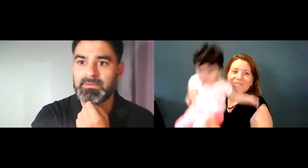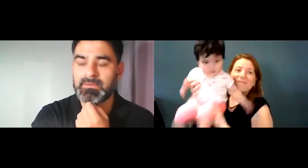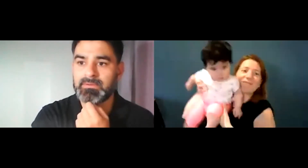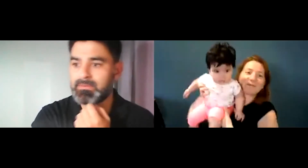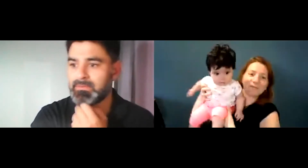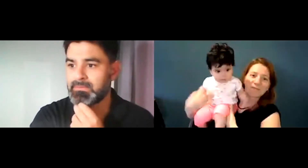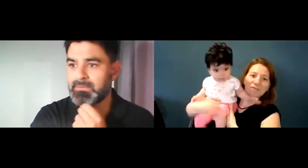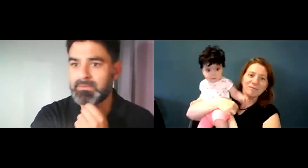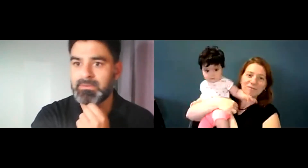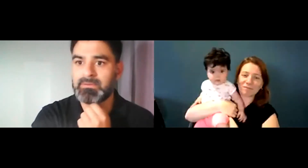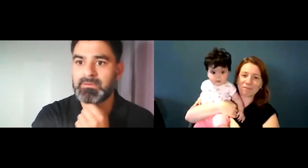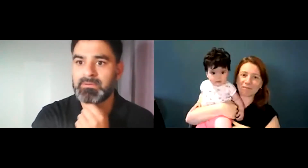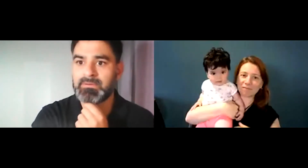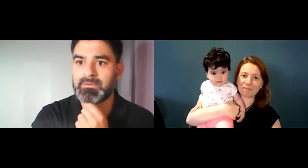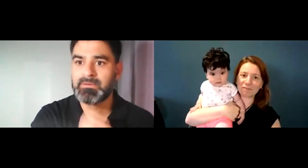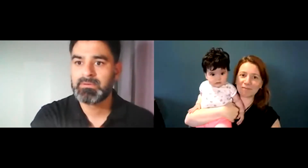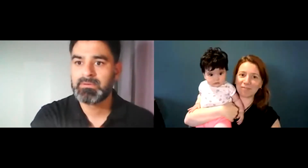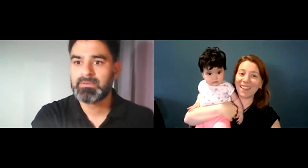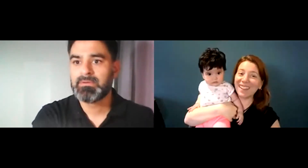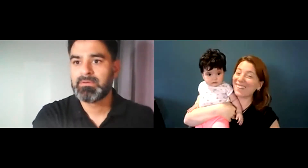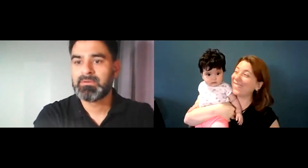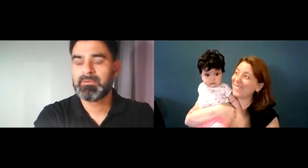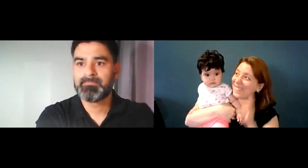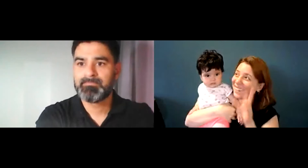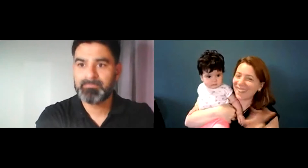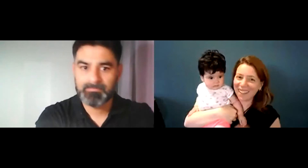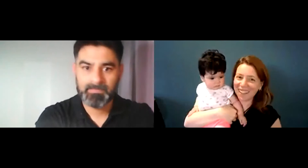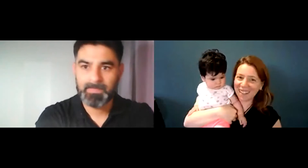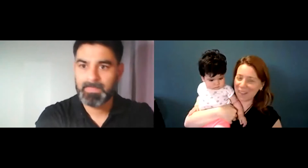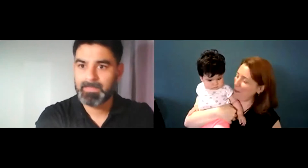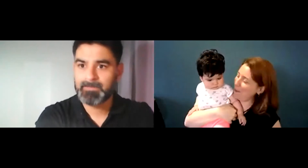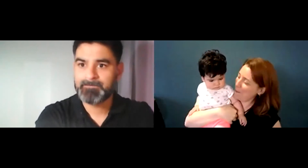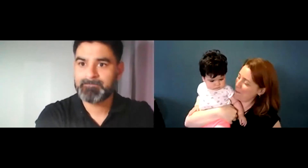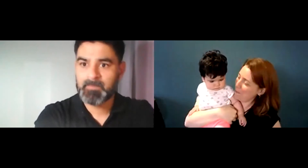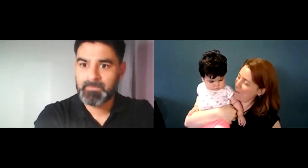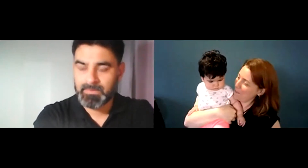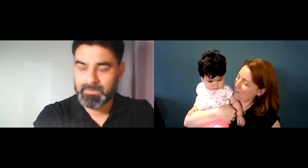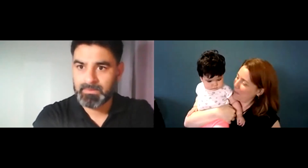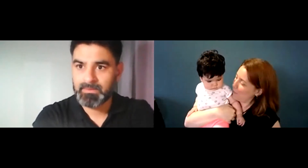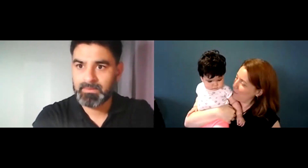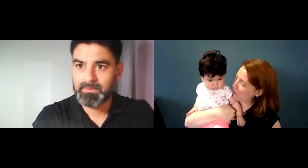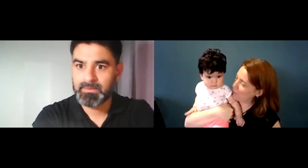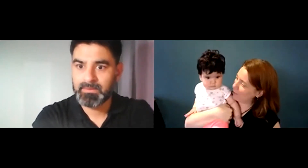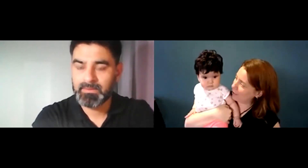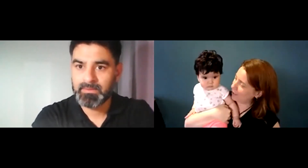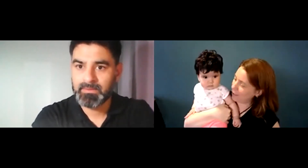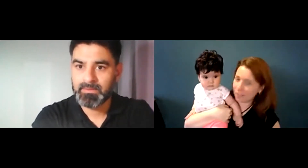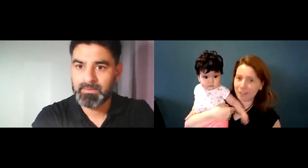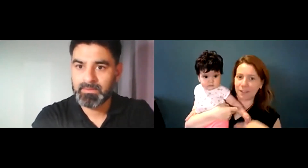¡Qué divina! ¡Hermosa! ¡Qué melita! ¡Bonita! ¡Bonita! Bueno,